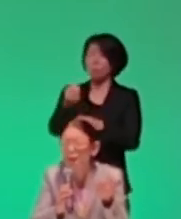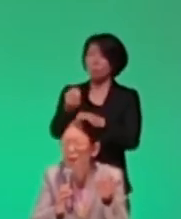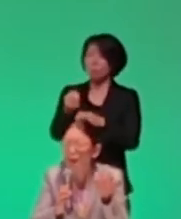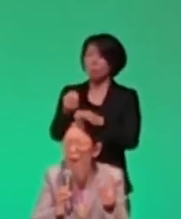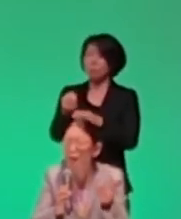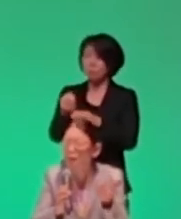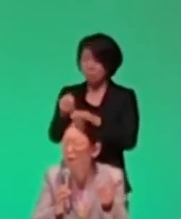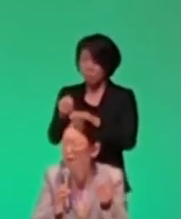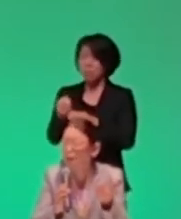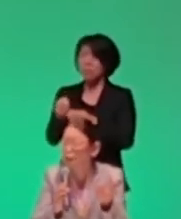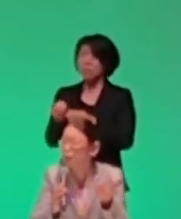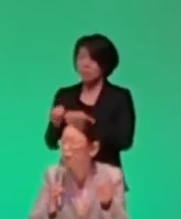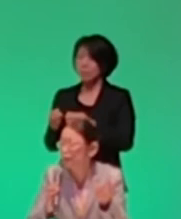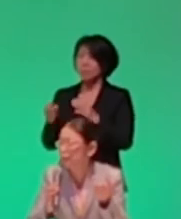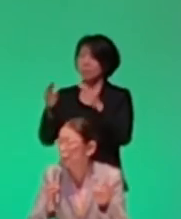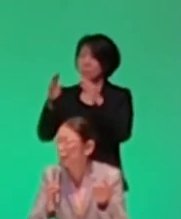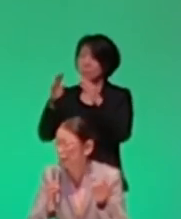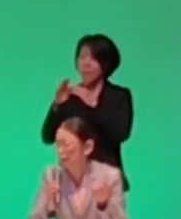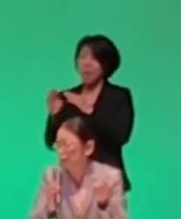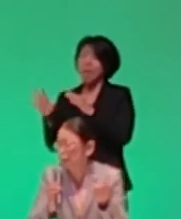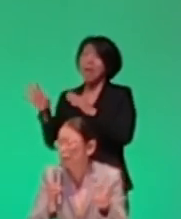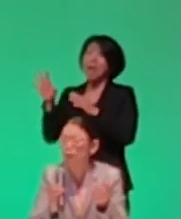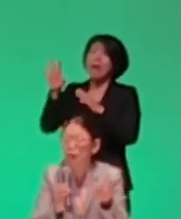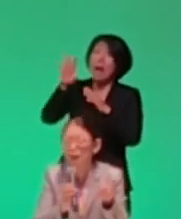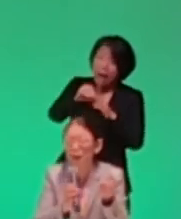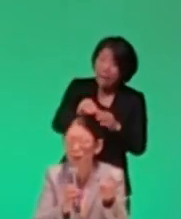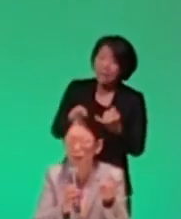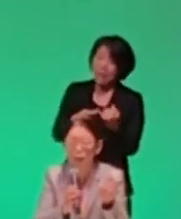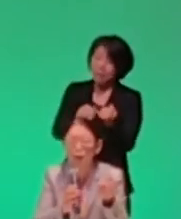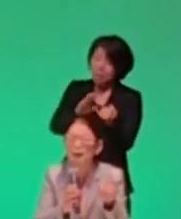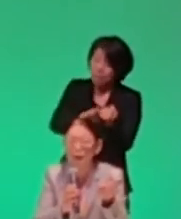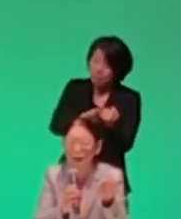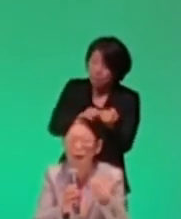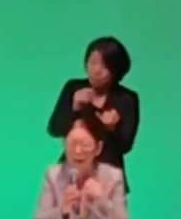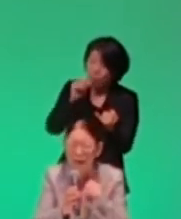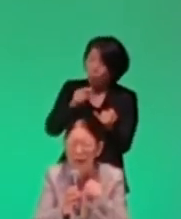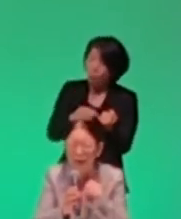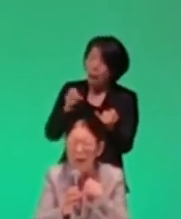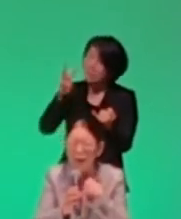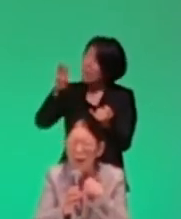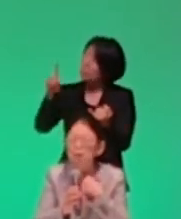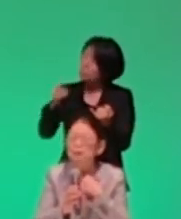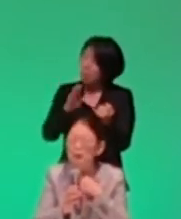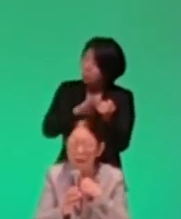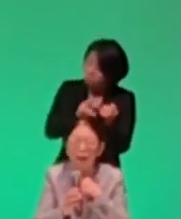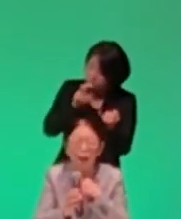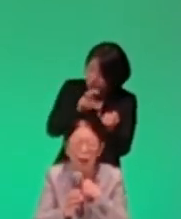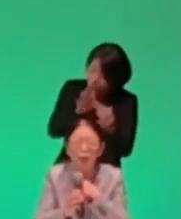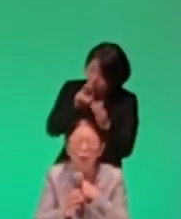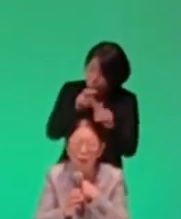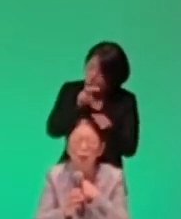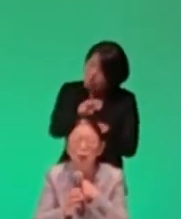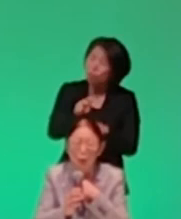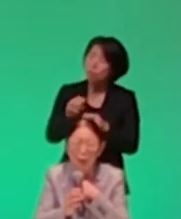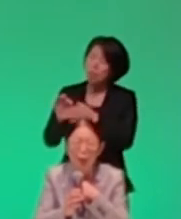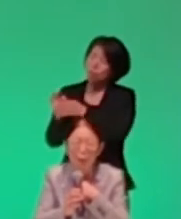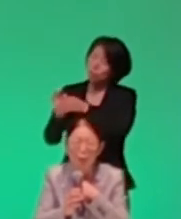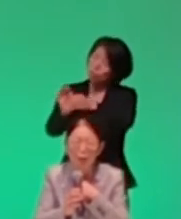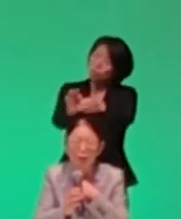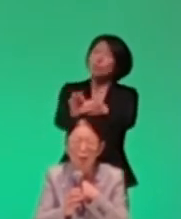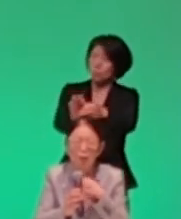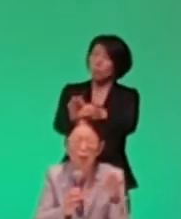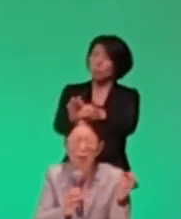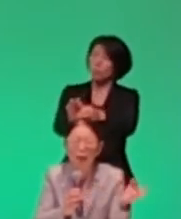て寝入り花の30分ぐらいそばで発作が起きないかどうか見てやらなきゃいけないっていう時期が結構続い